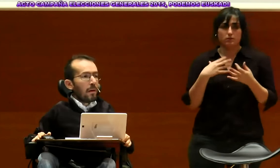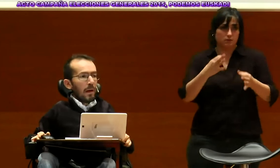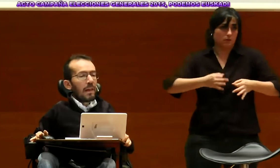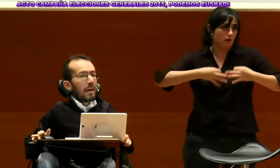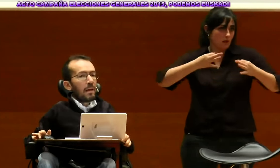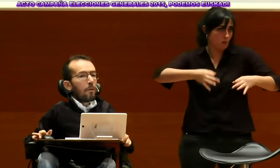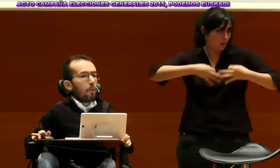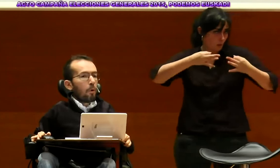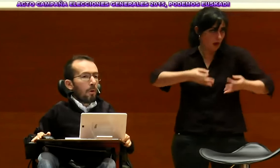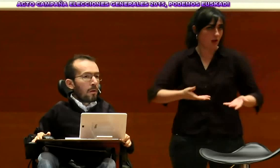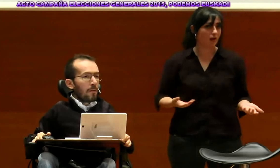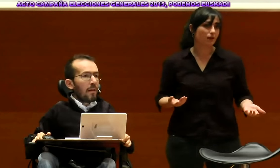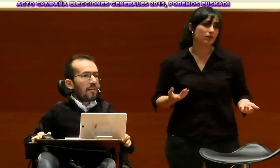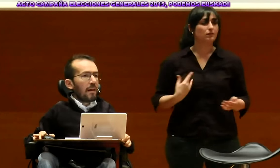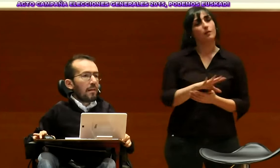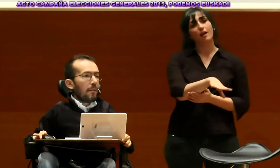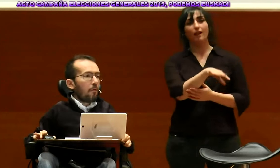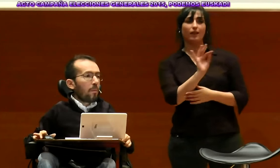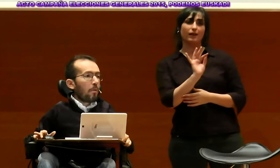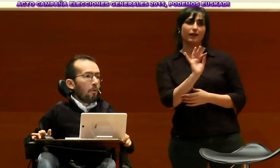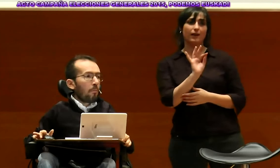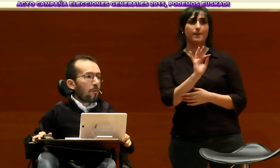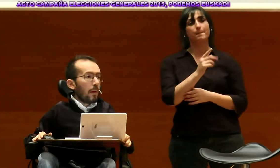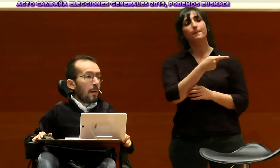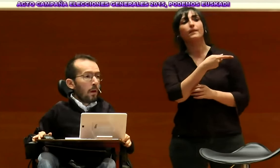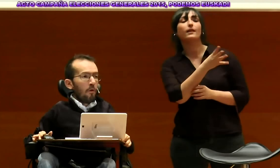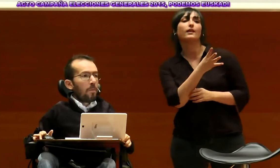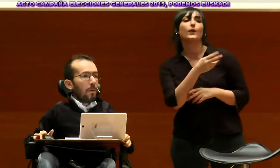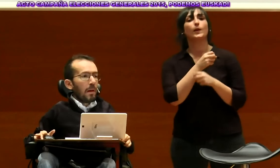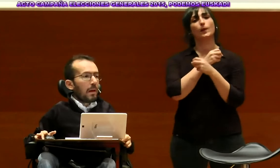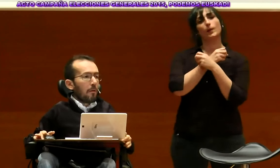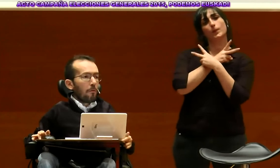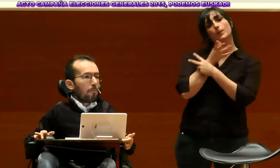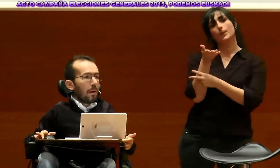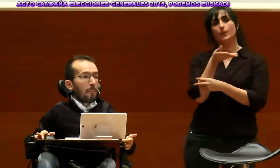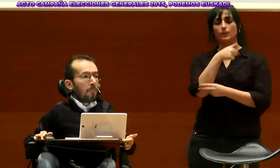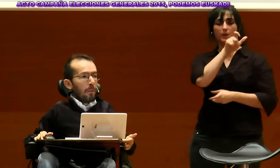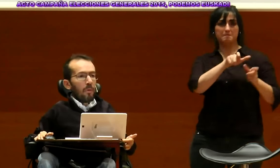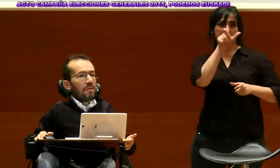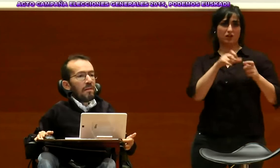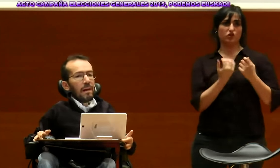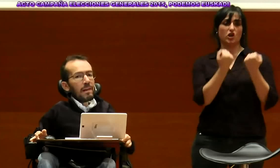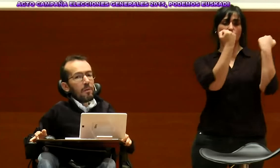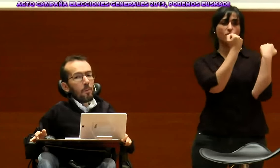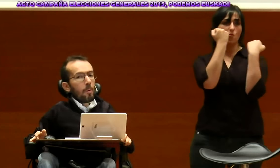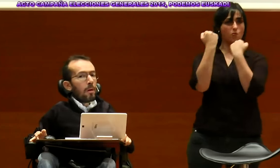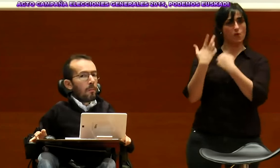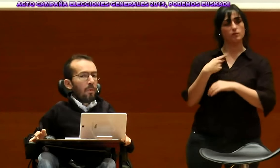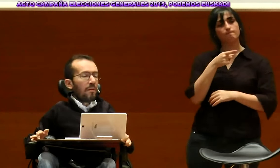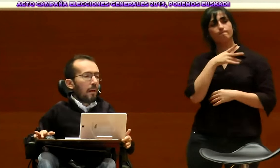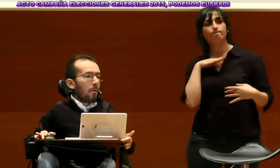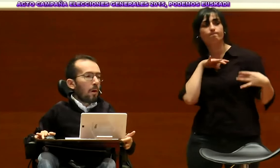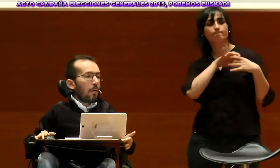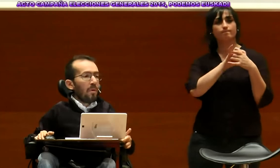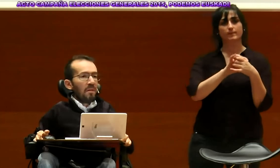Es elegir el color de la chaqueta de los mayordomos de los privilegiados, que puede ser chaqueta azul,